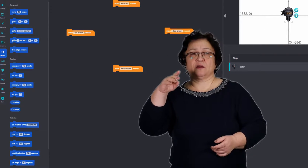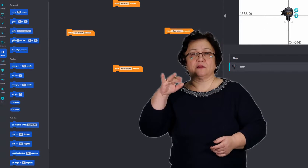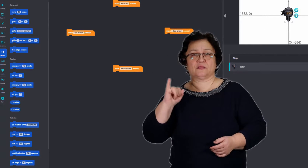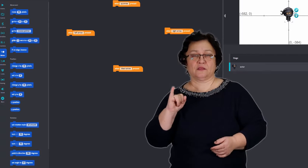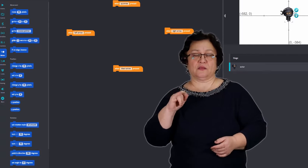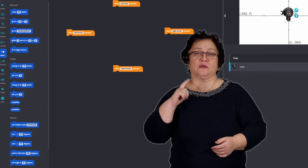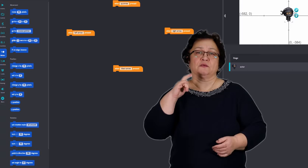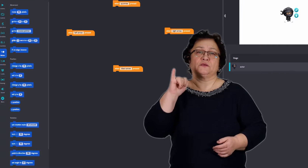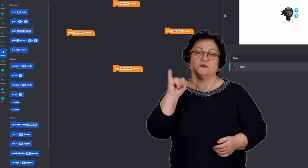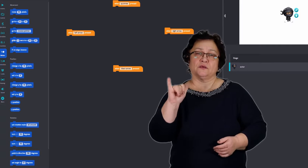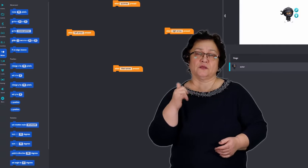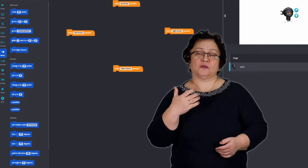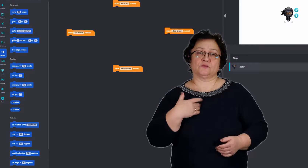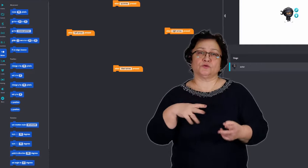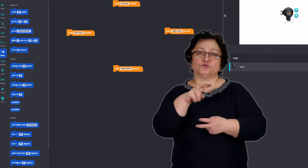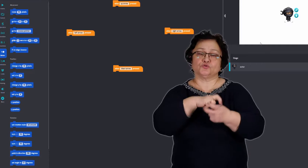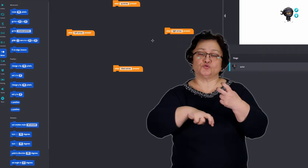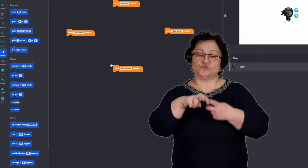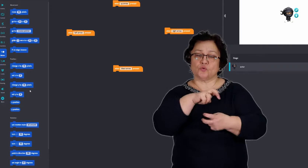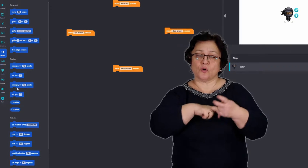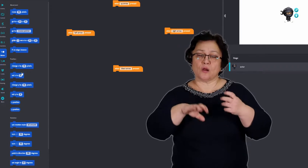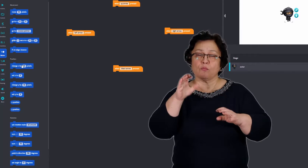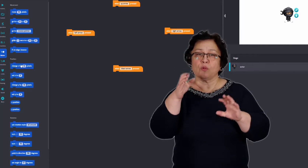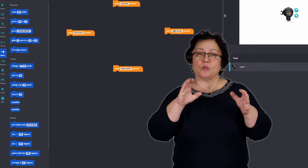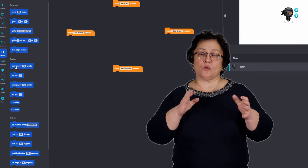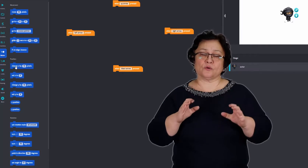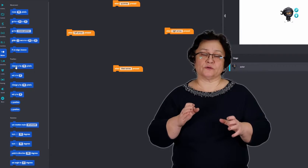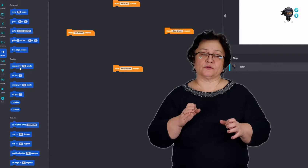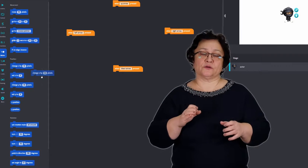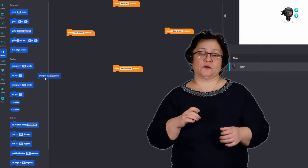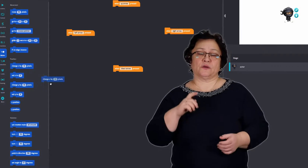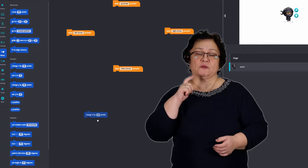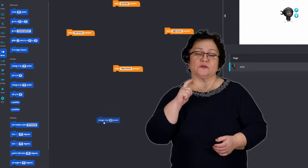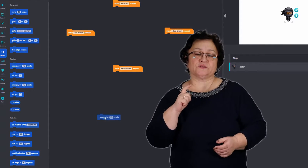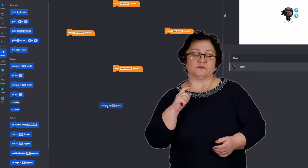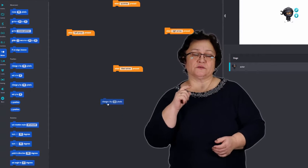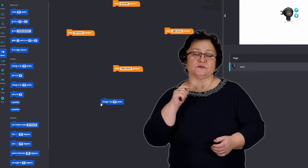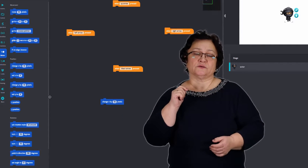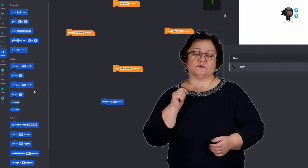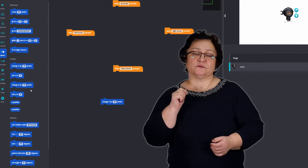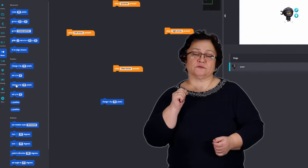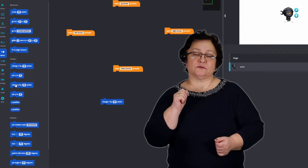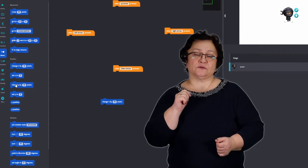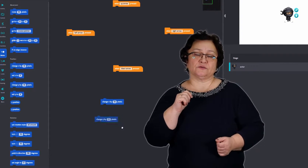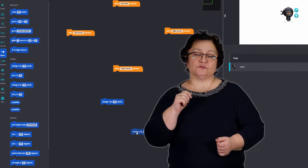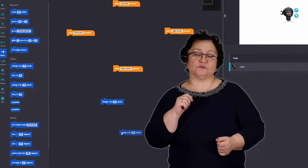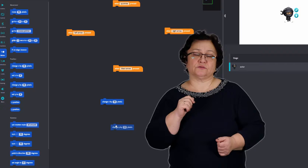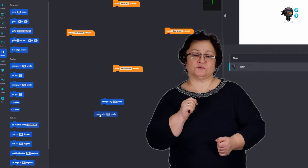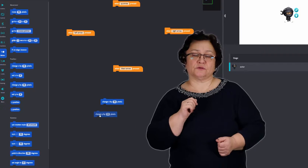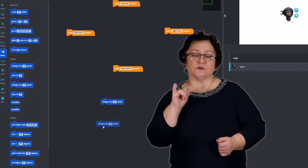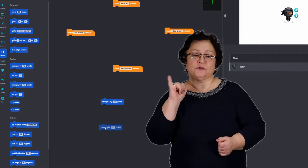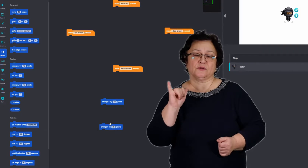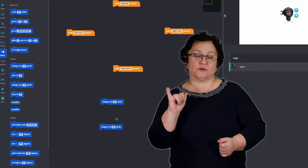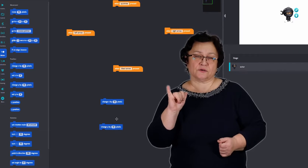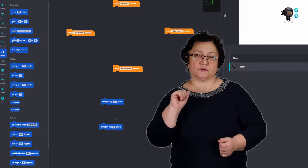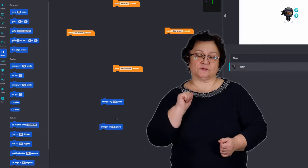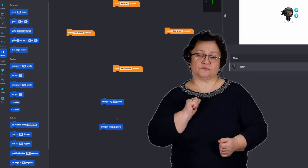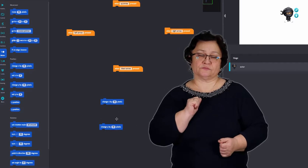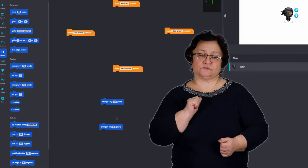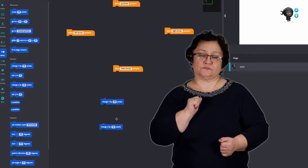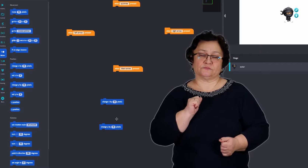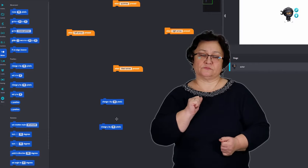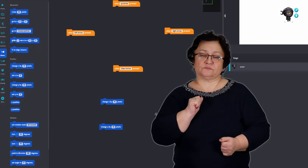X та Y. Та шукаємо блоки Change x by 10 pixels і change y